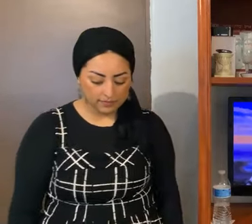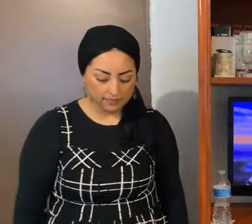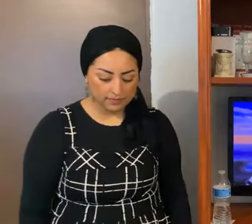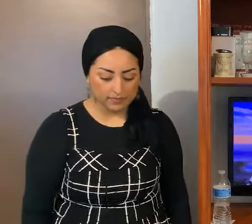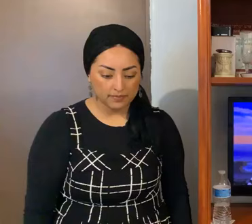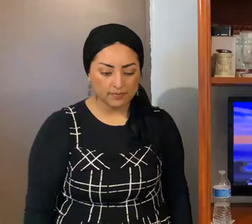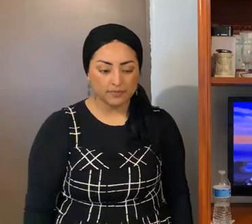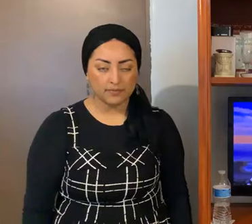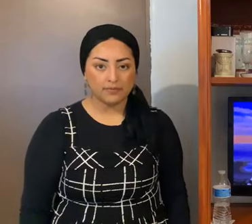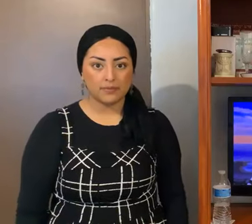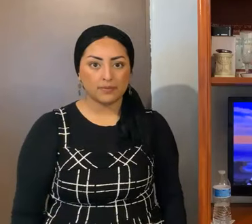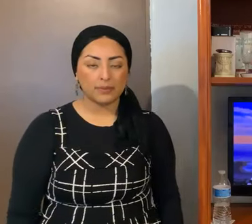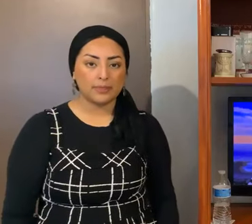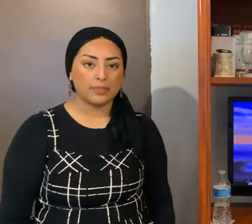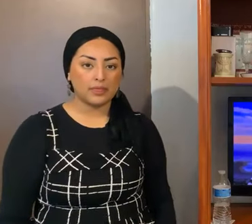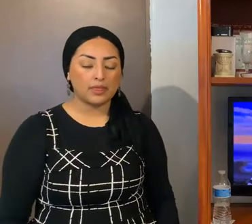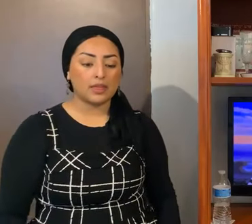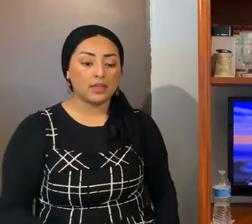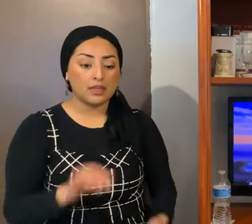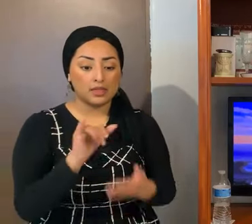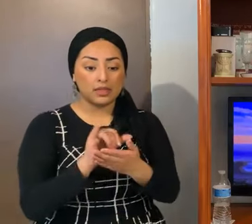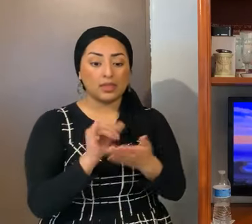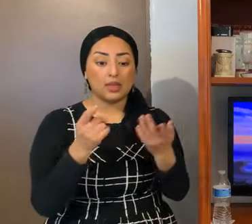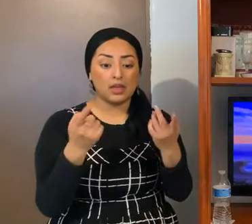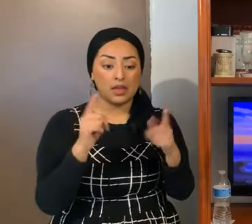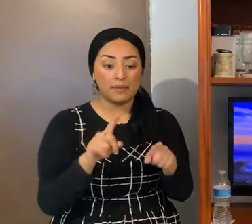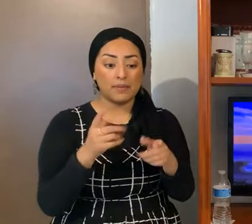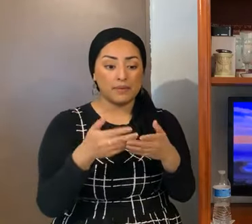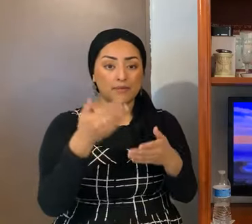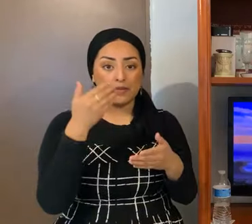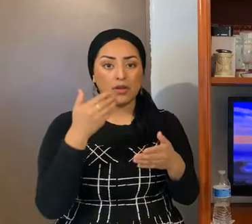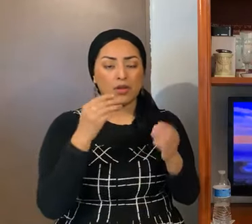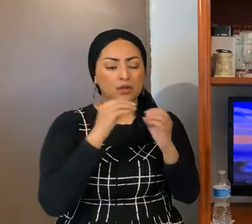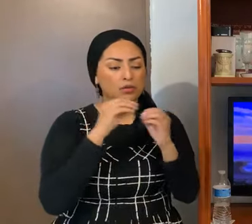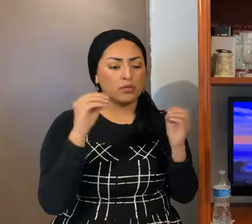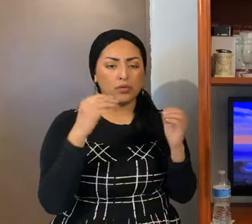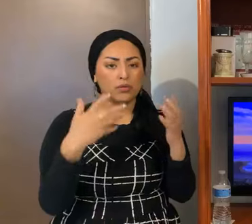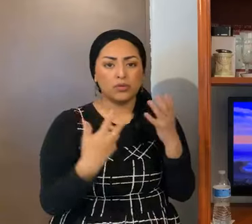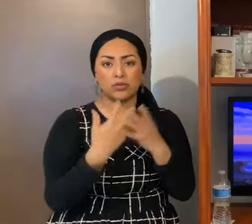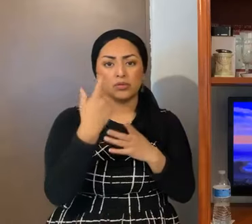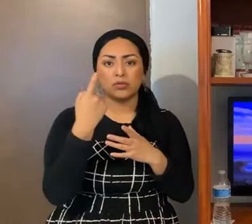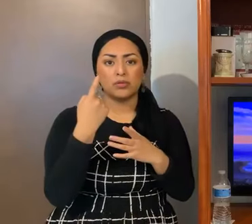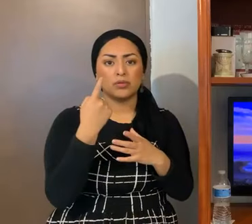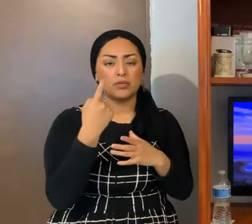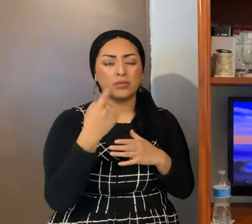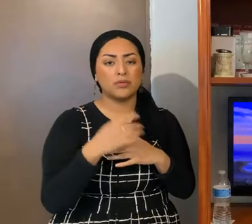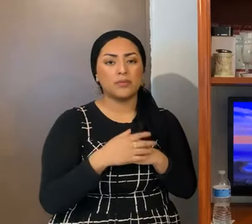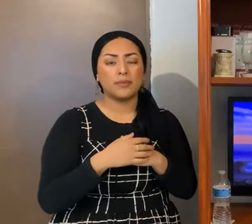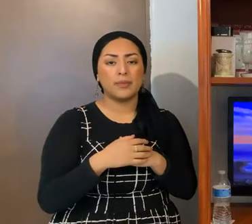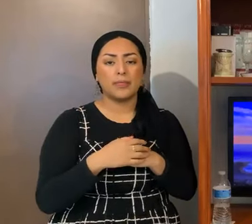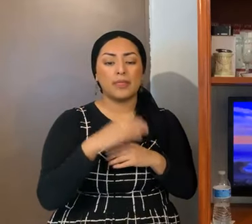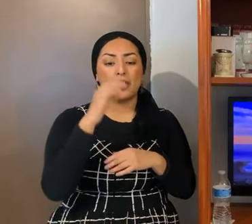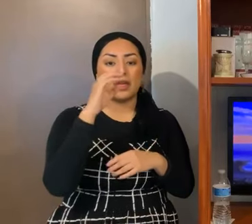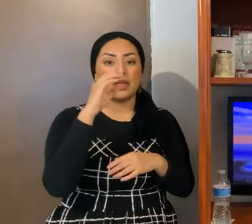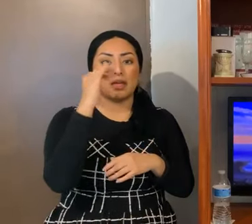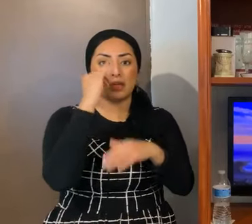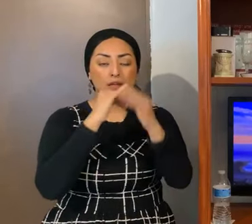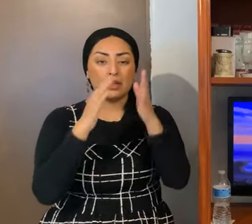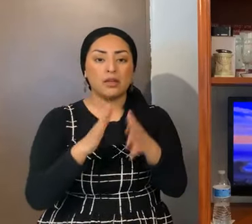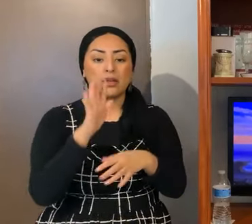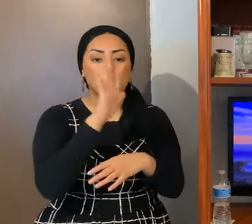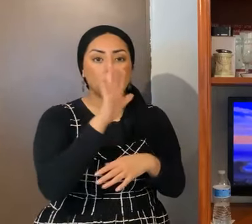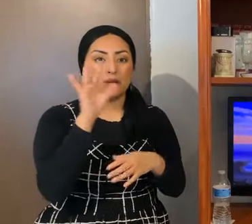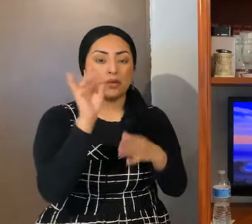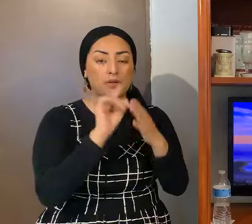allá. Porque esto ocurría antes, no hay nada nuevo bajo el sol, dice el rey Salomón. Isaías 58, verso